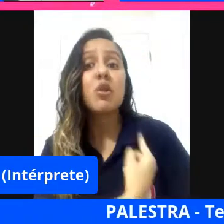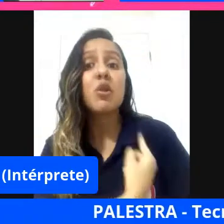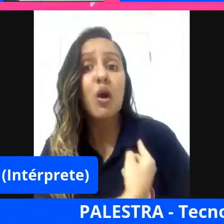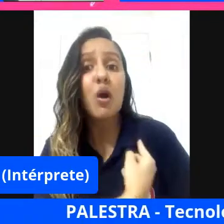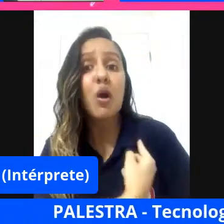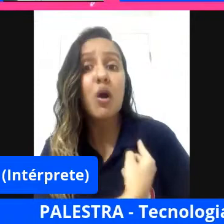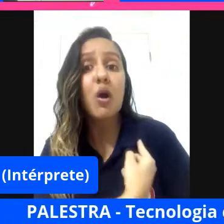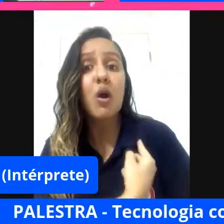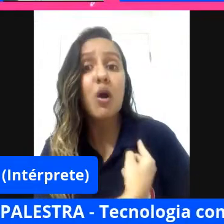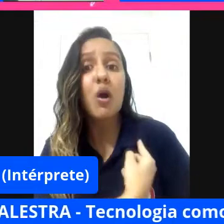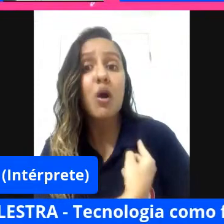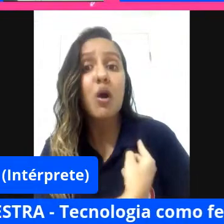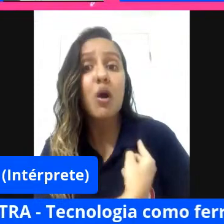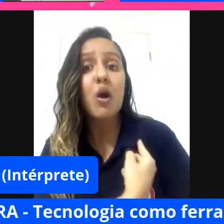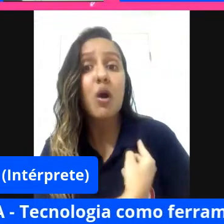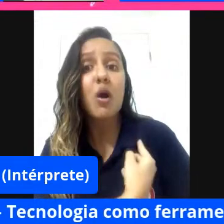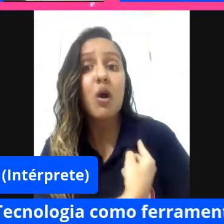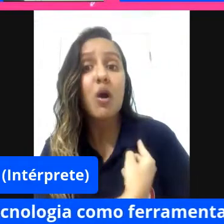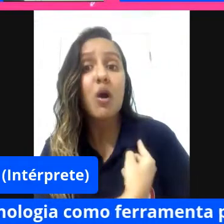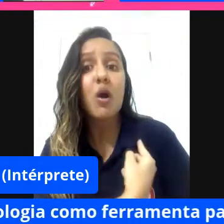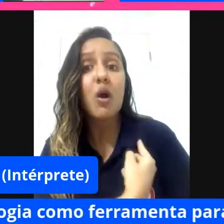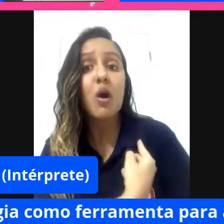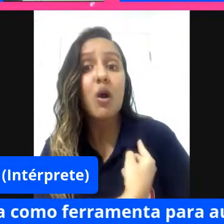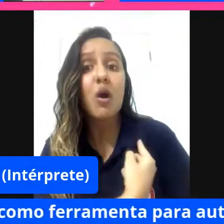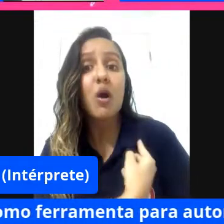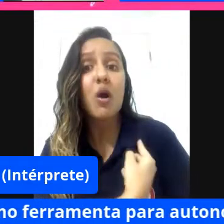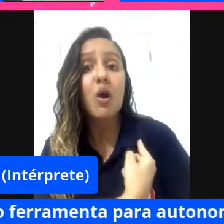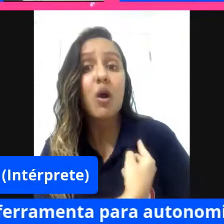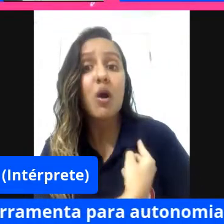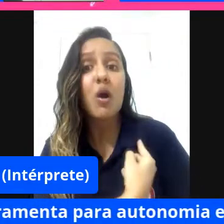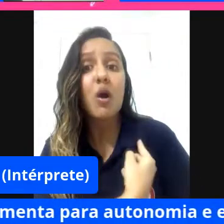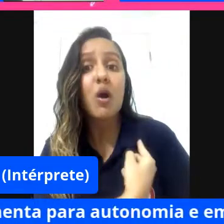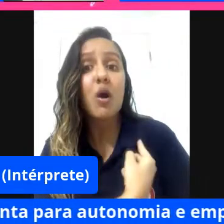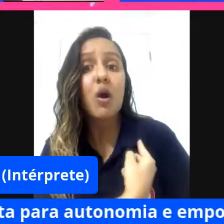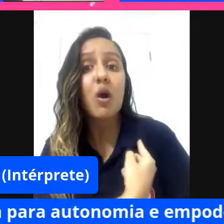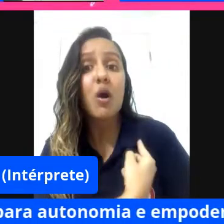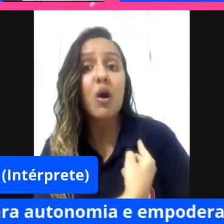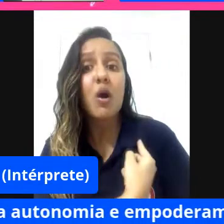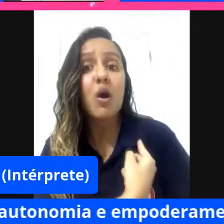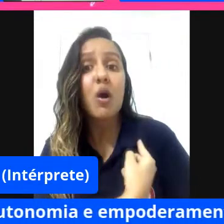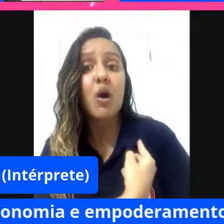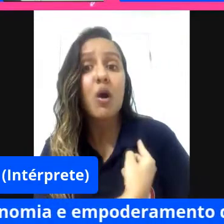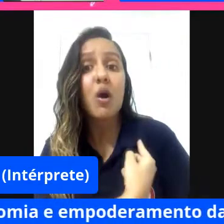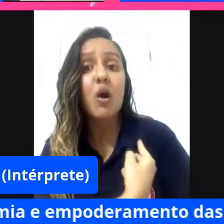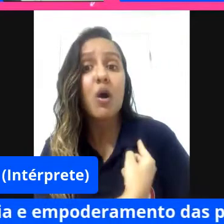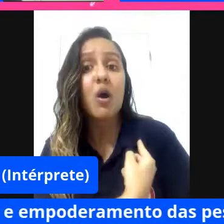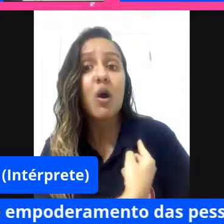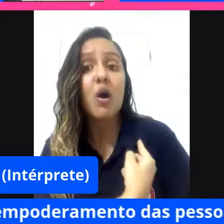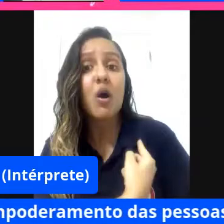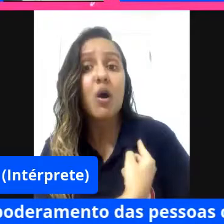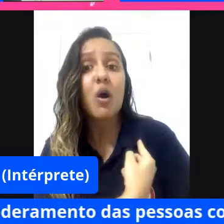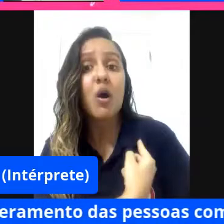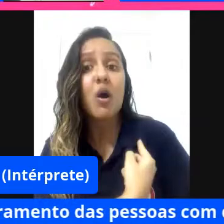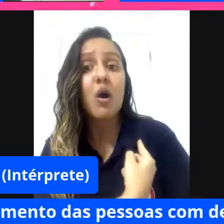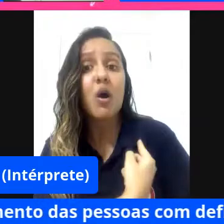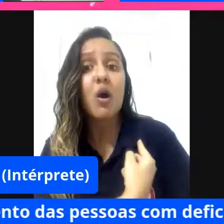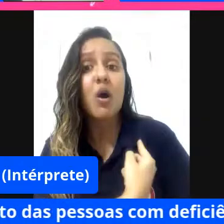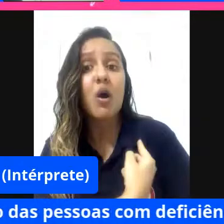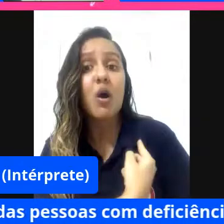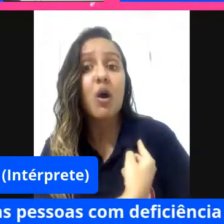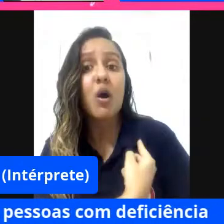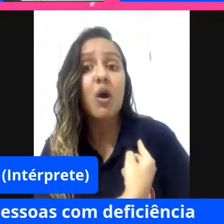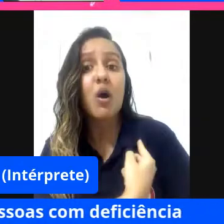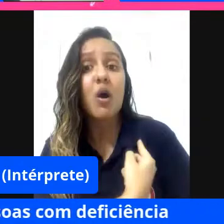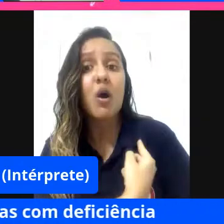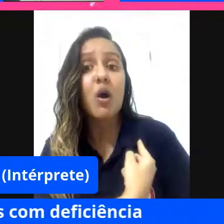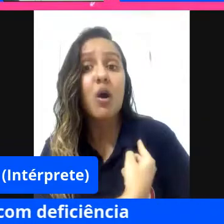primeira é a gente ver, né, e acho que, assim, vocês estão percebendo, por exemplo, né,